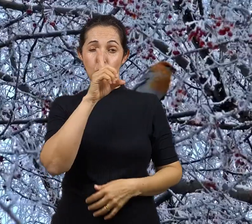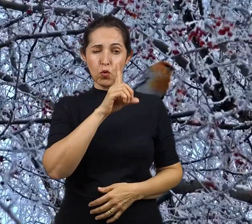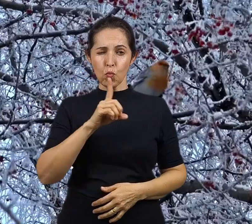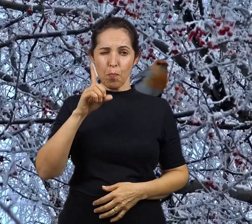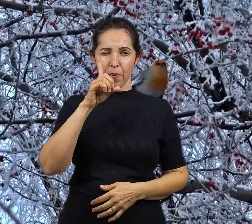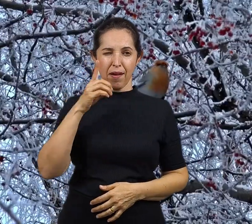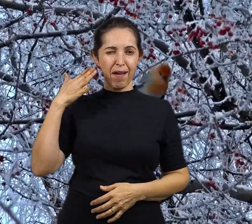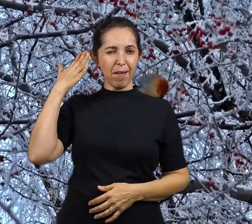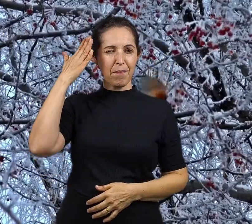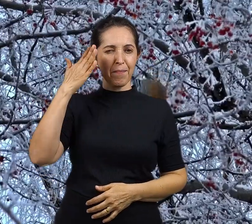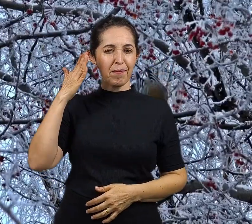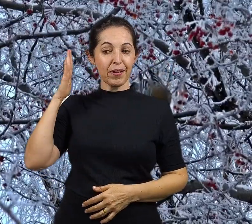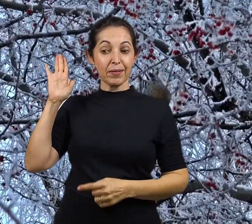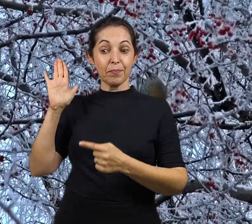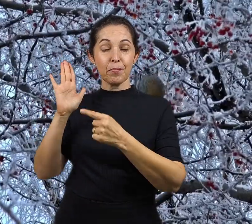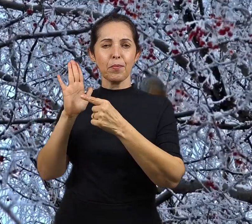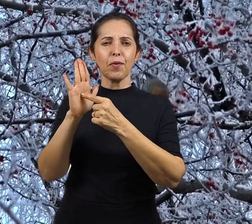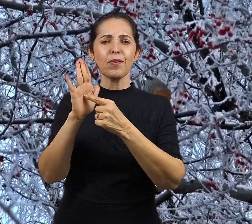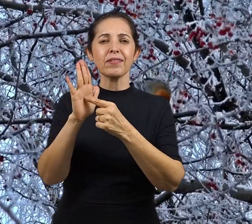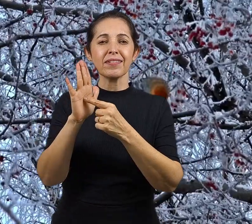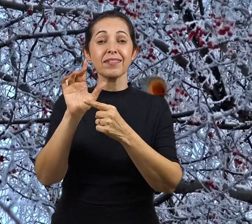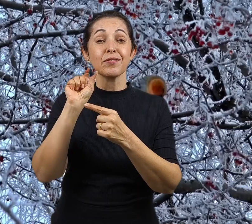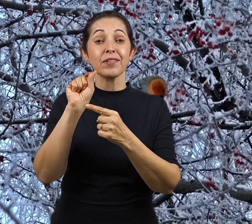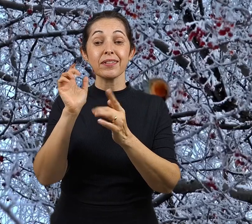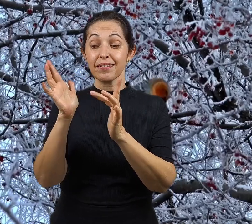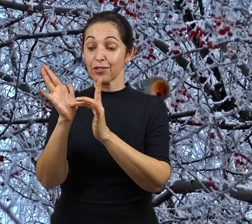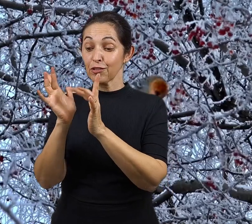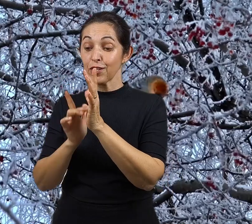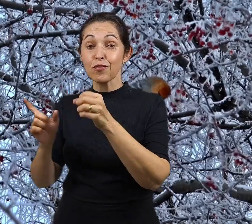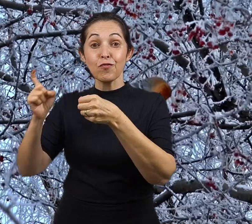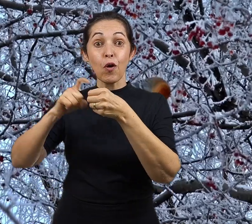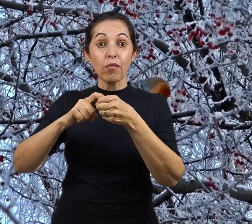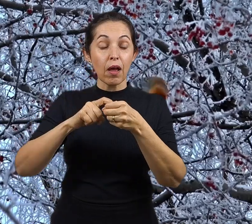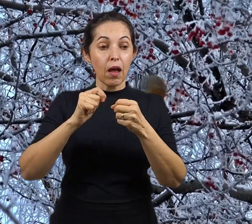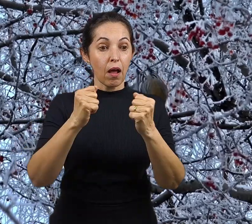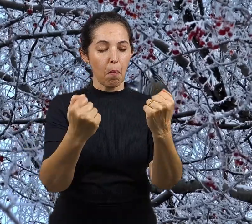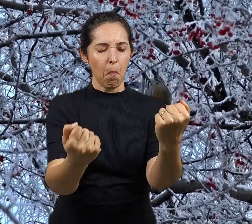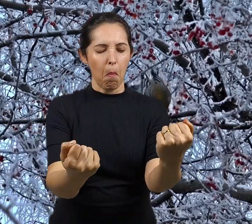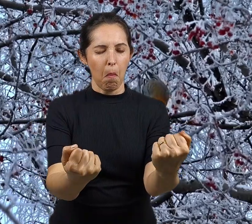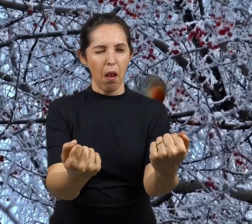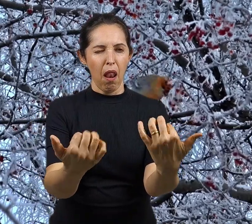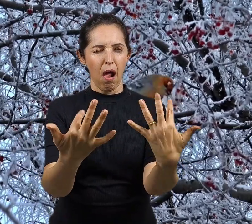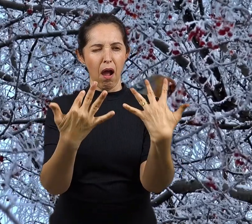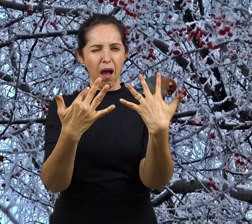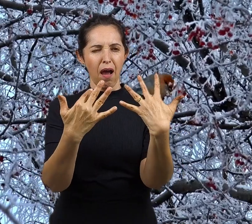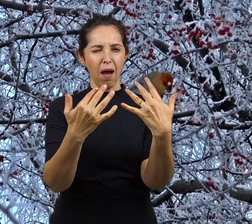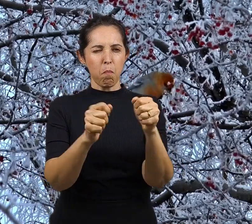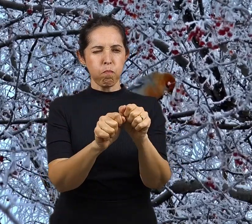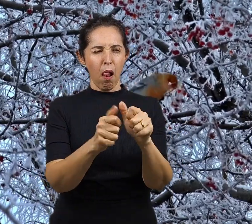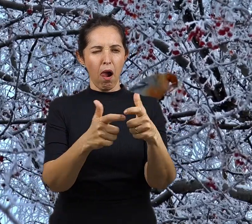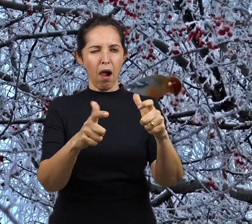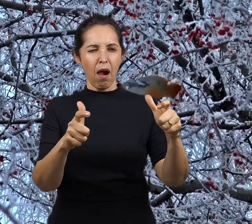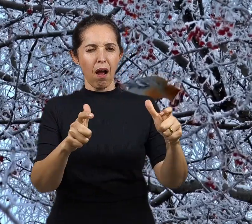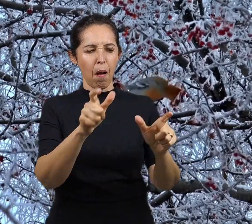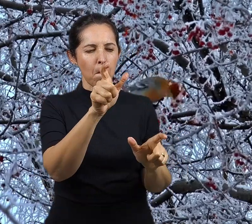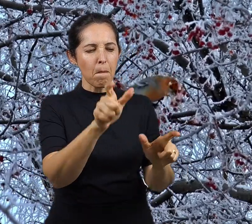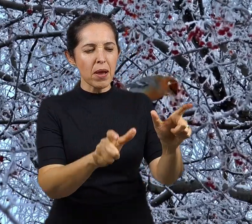os jovens, os adultos, uma igreja com bastante pessoas da terceira idade, nem piscavam de ver a